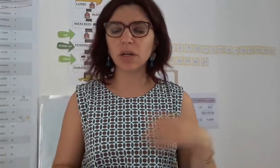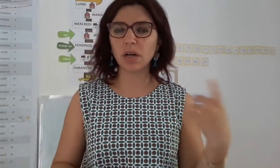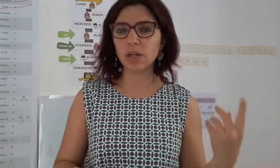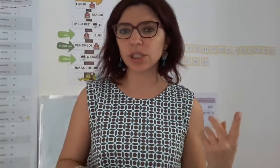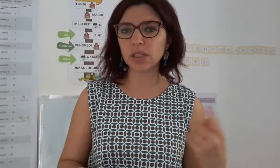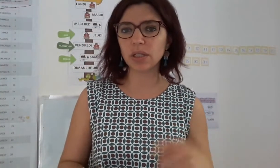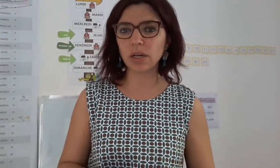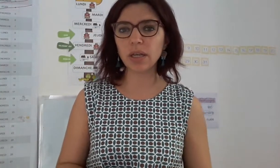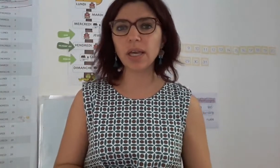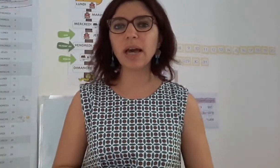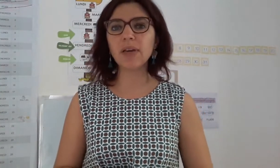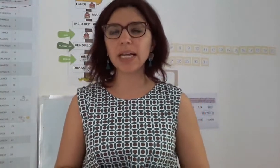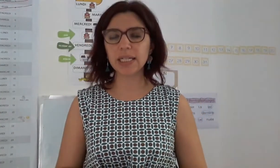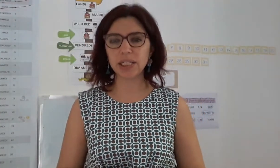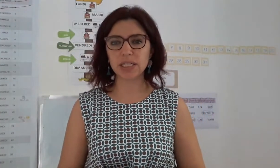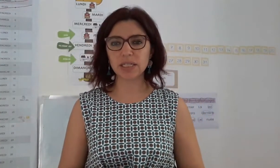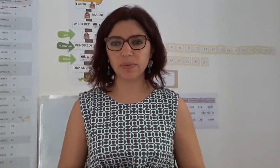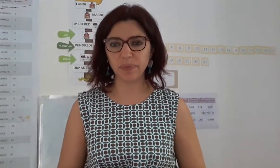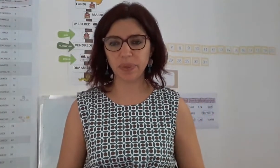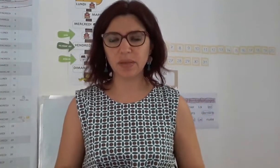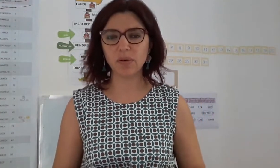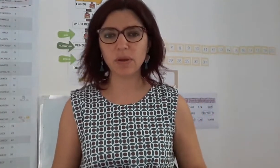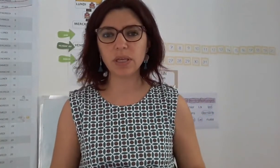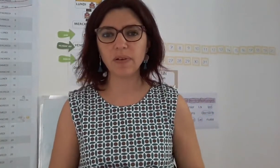en chantant et avec les gestes. On y va.